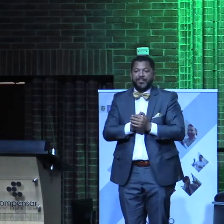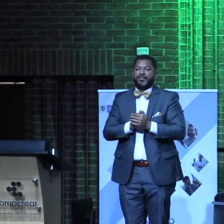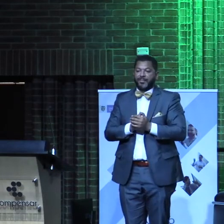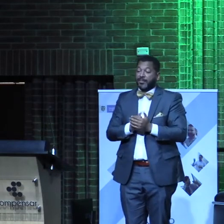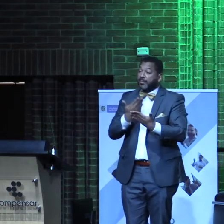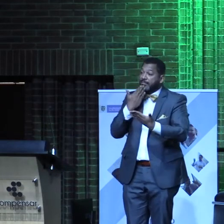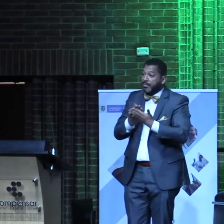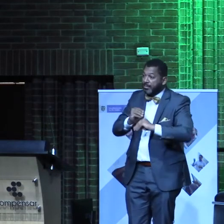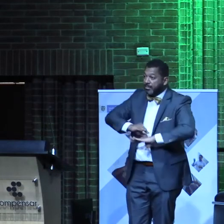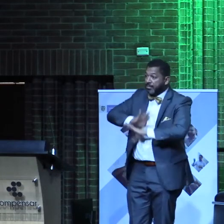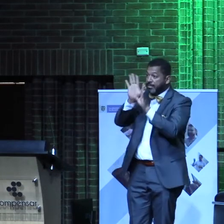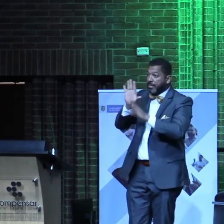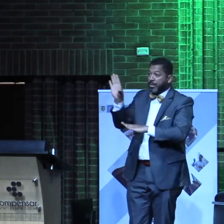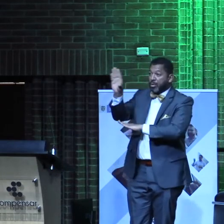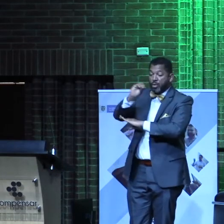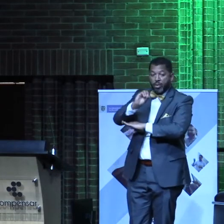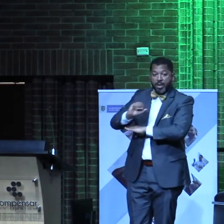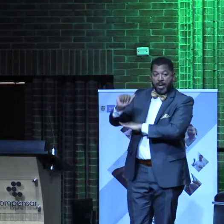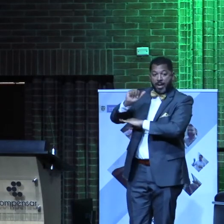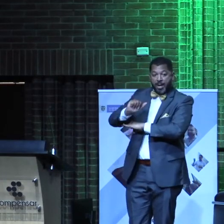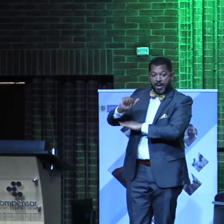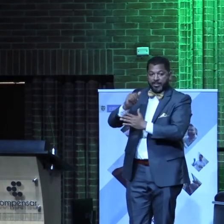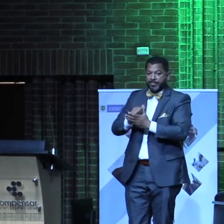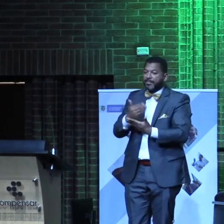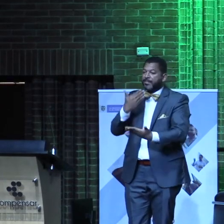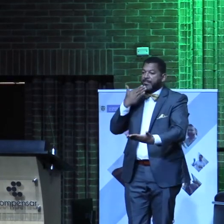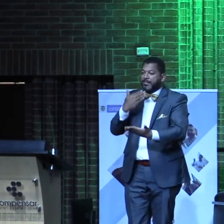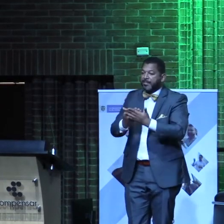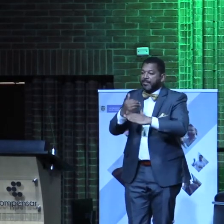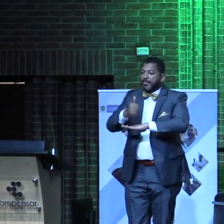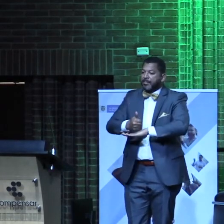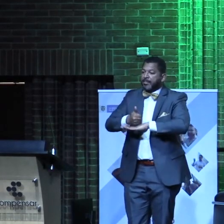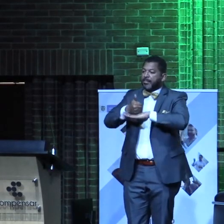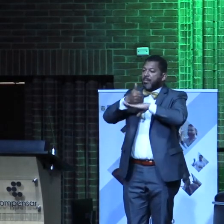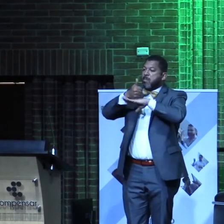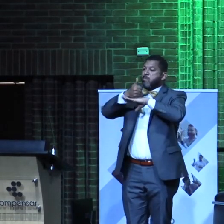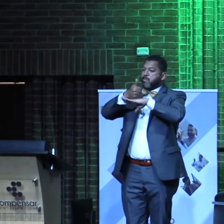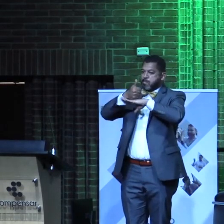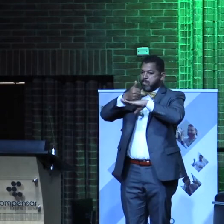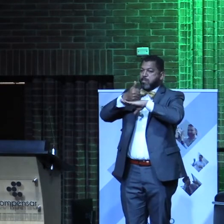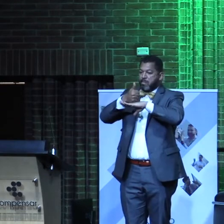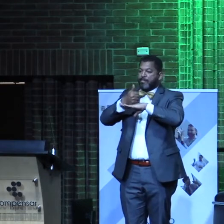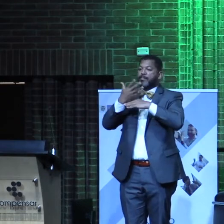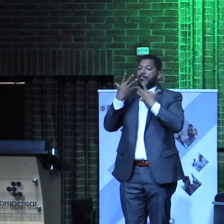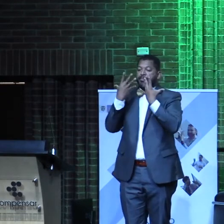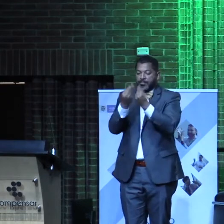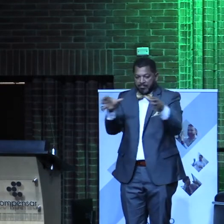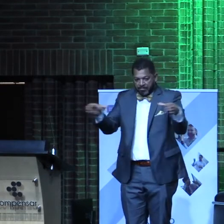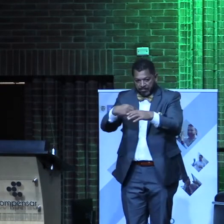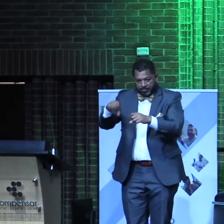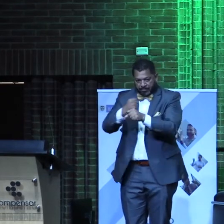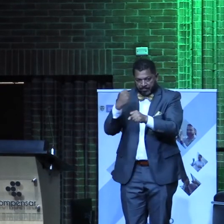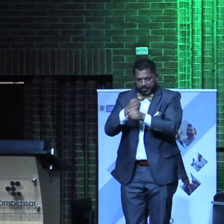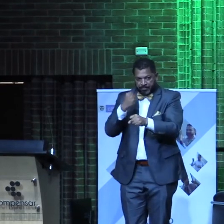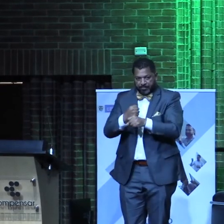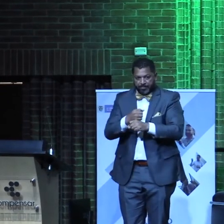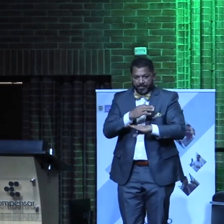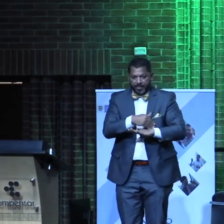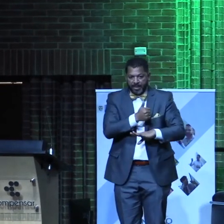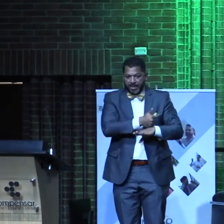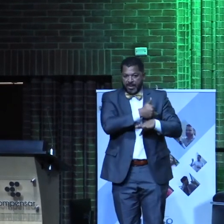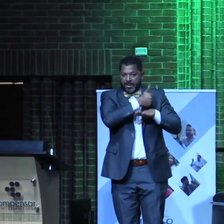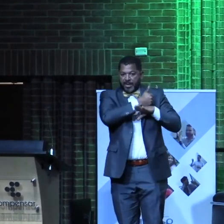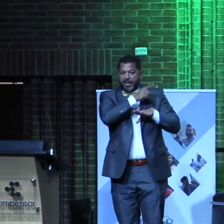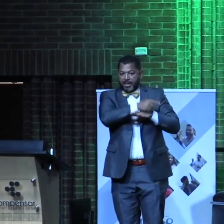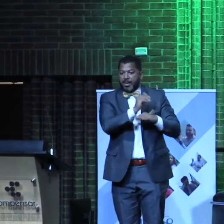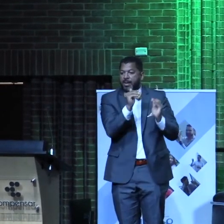buenos días para todos y para todas. Un agradecimiento a la directora y a todo su equipo de trabajo, en nombre de la directora del